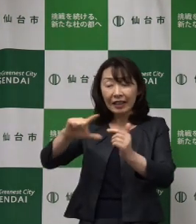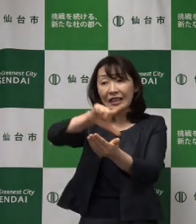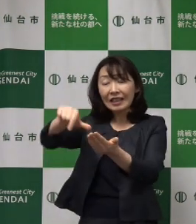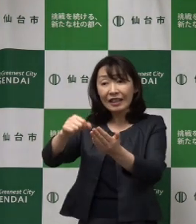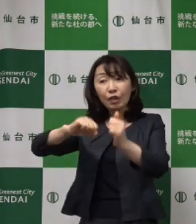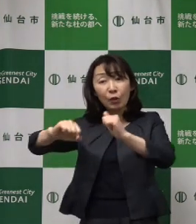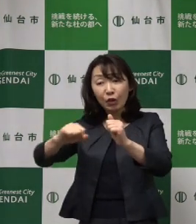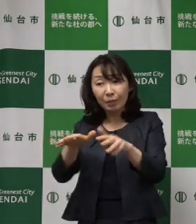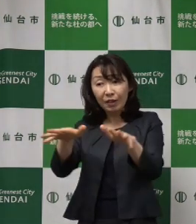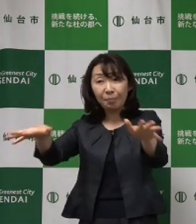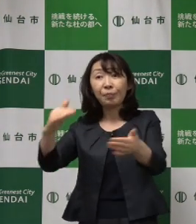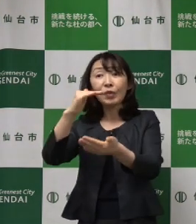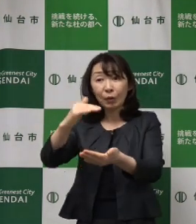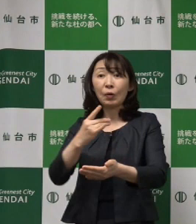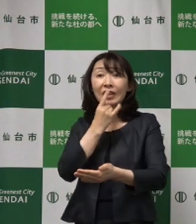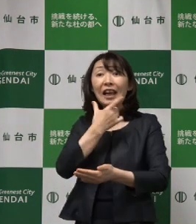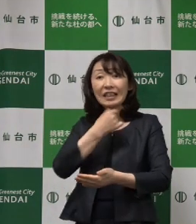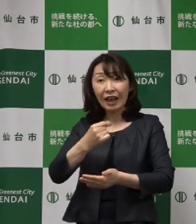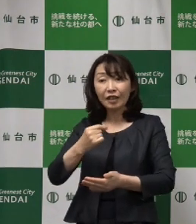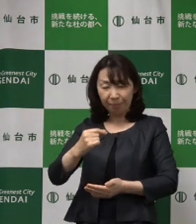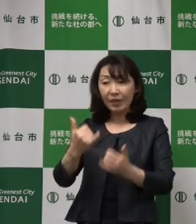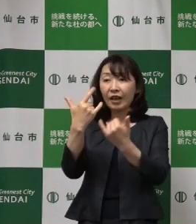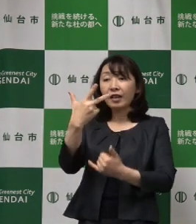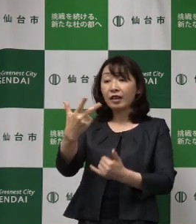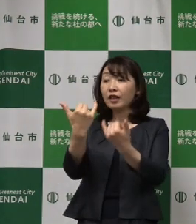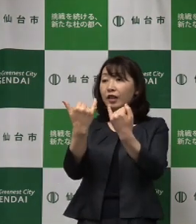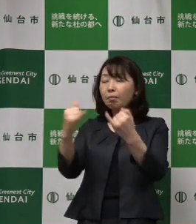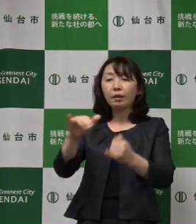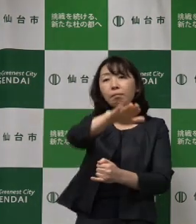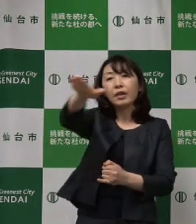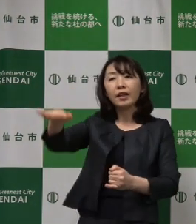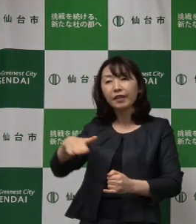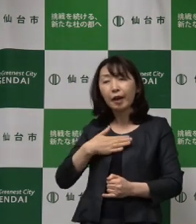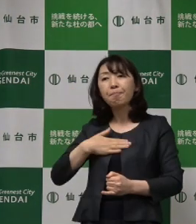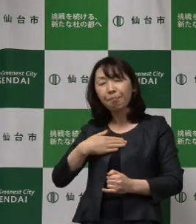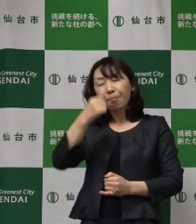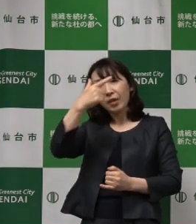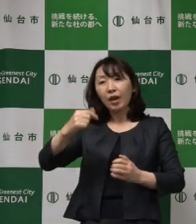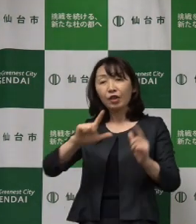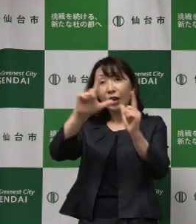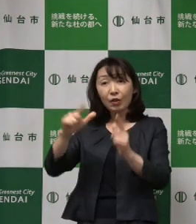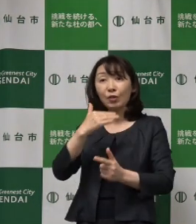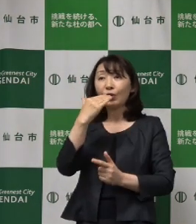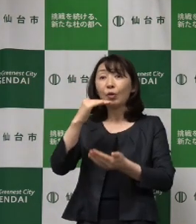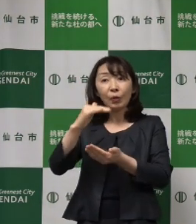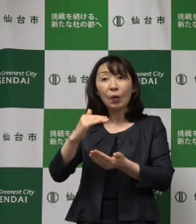して誰もが生き生きと暮らし活躍できる仙台の街の実現を目指してまいります。